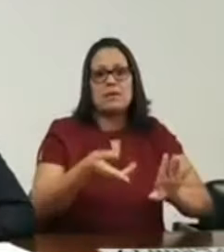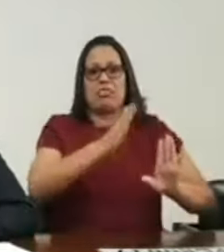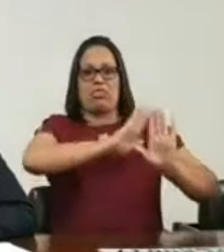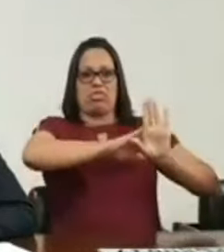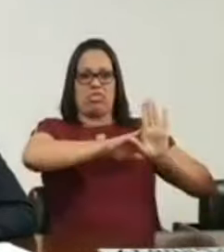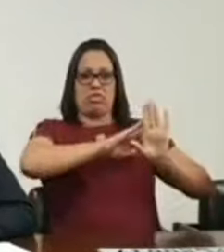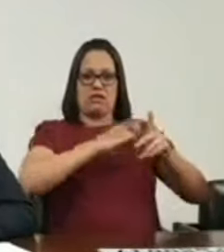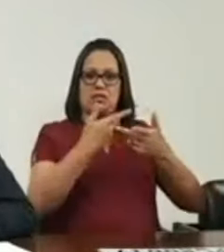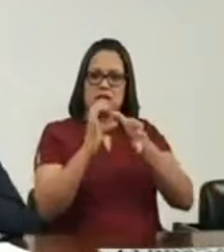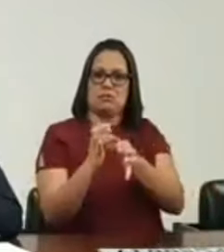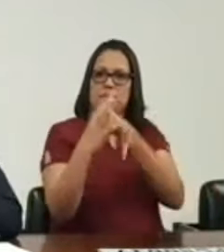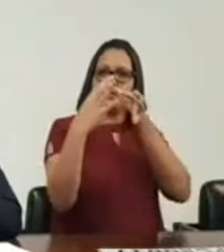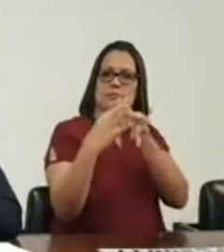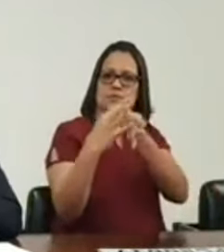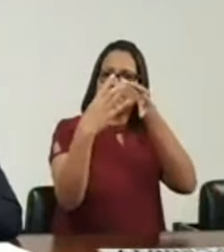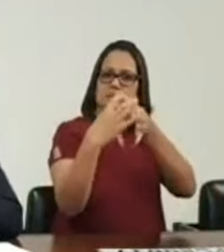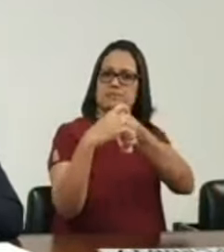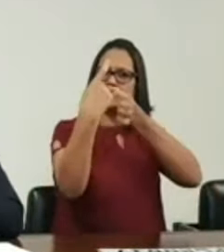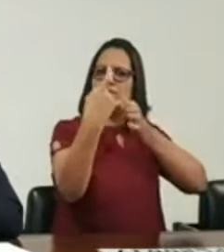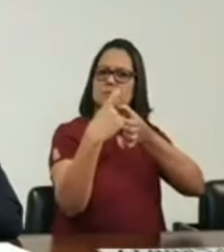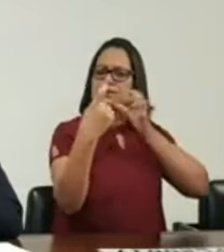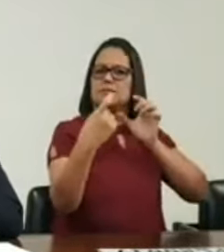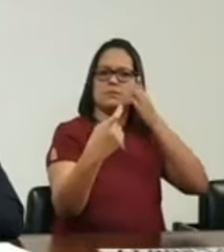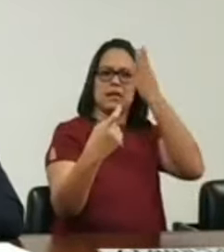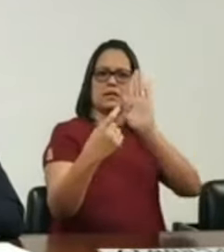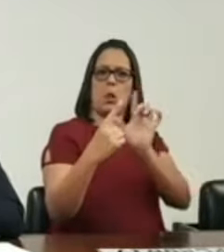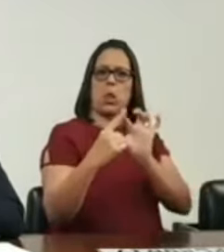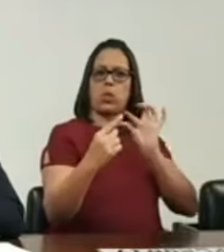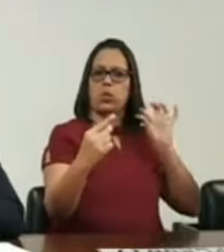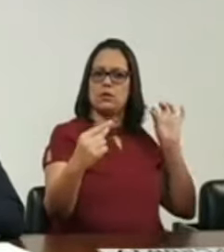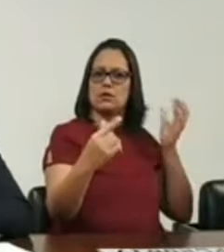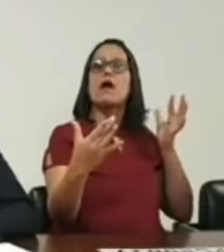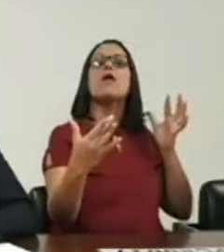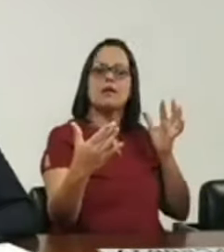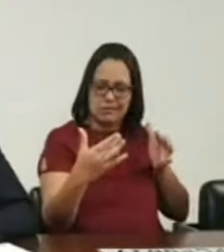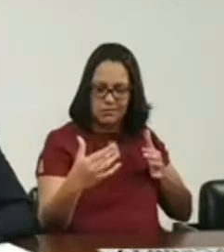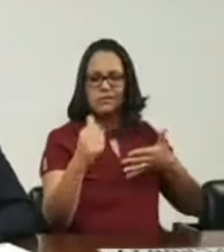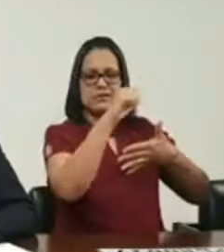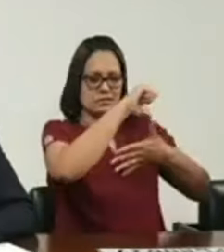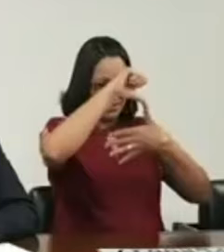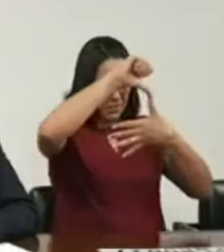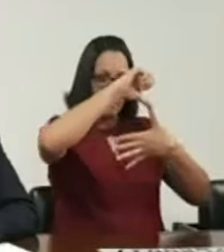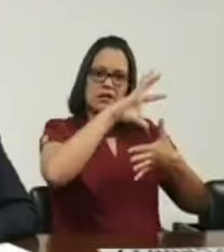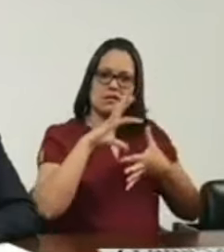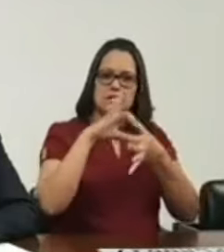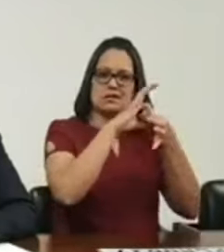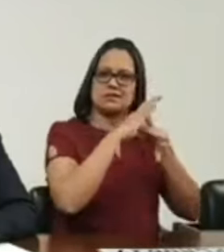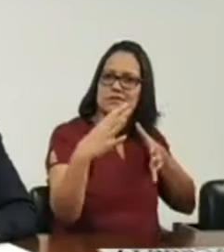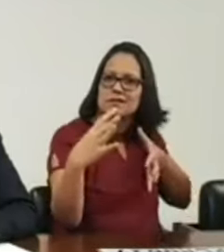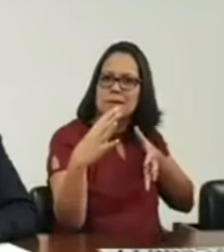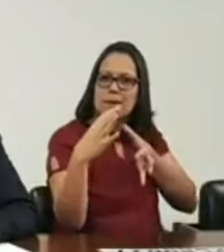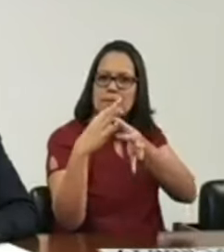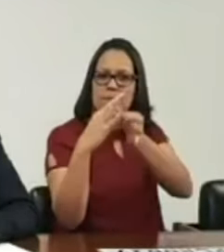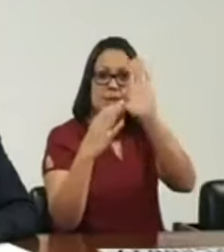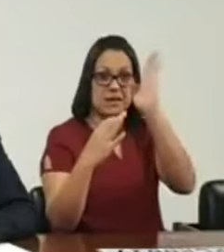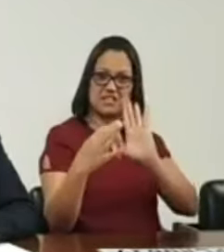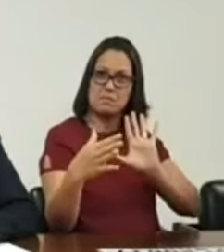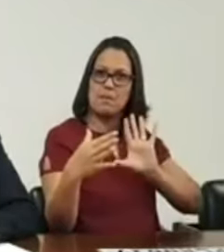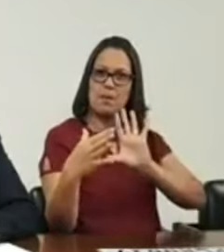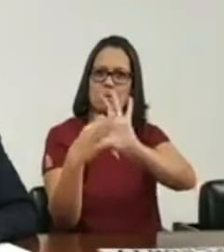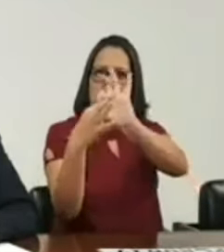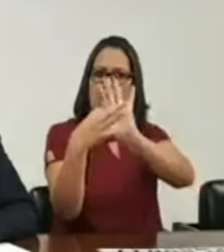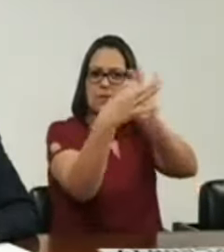para desintegrar o país do resto do mundo e a região do resto do mundo, agora serve para ser uma plataforma de integração